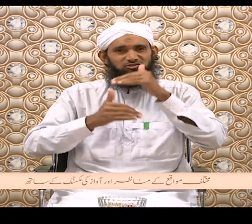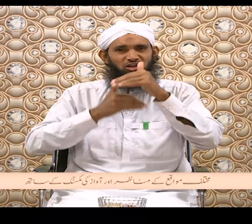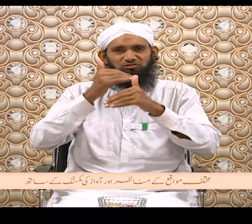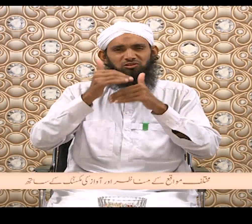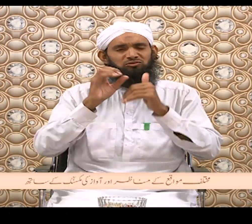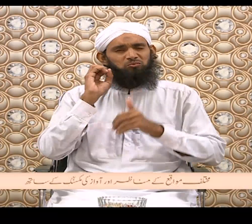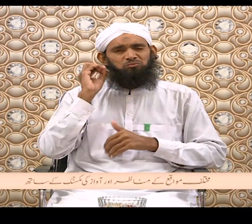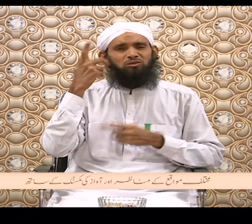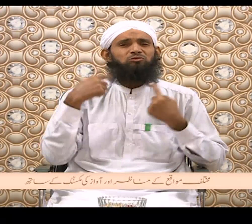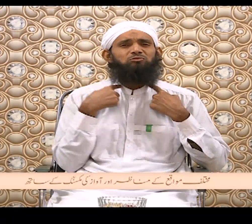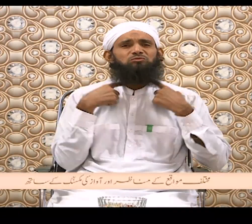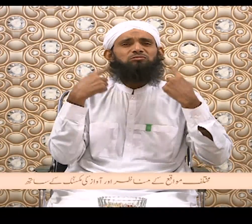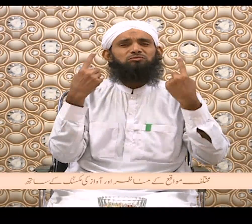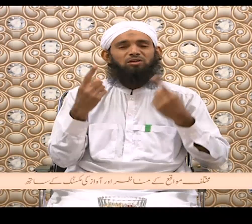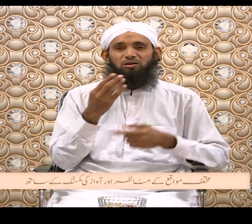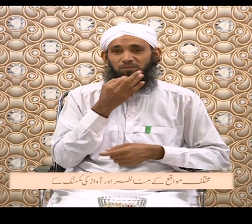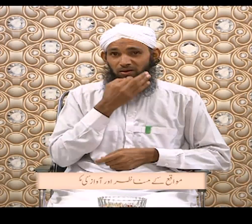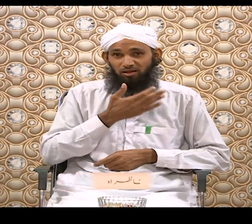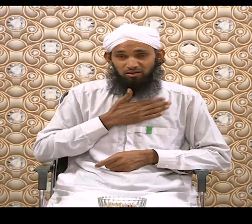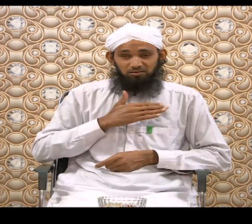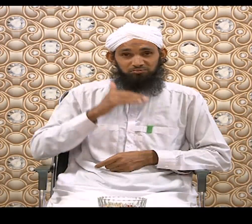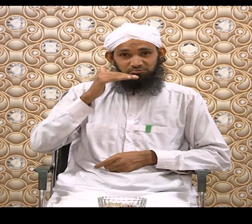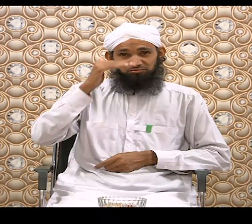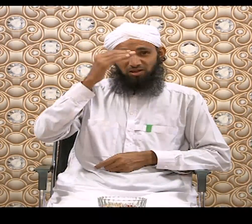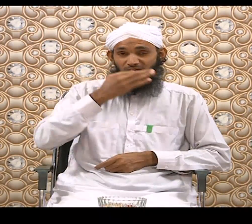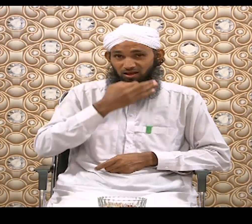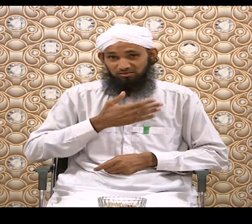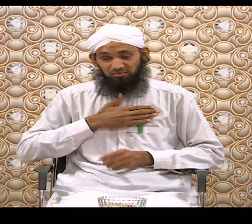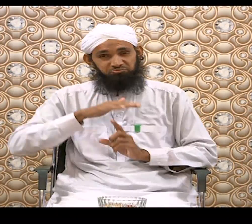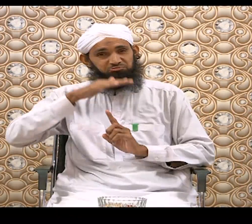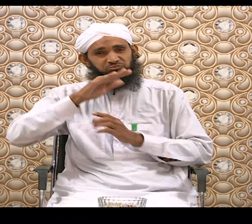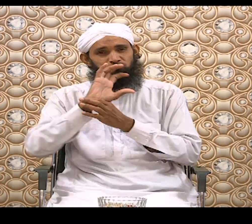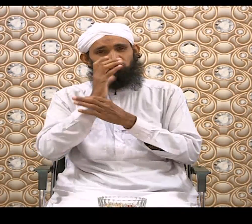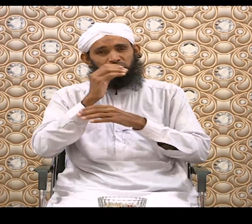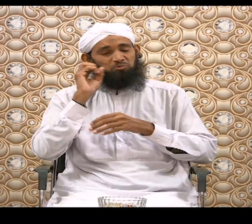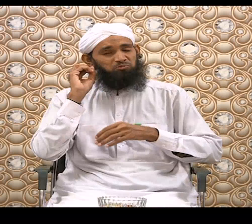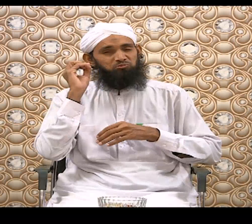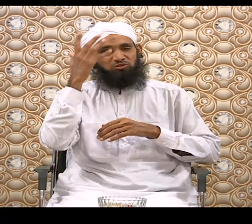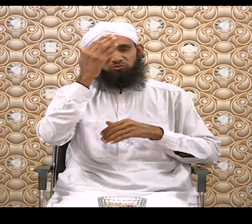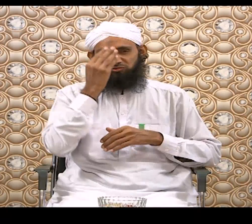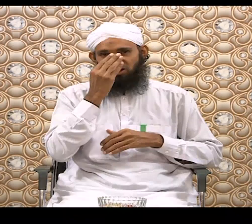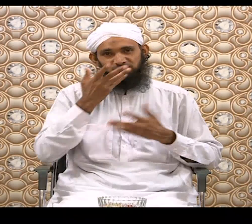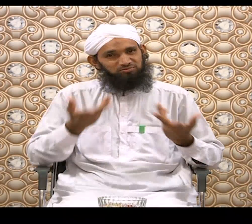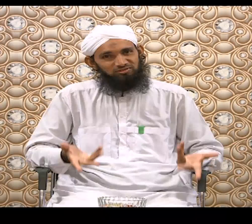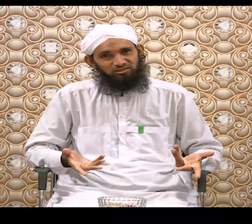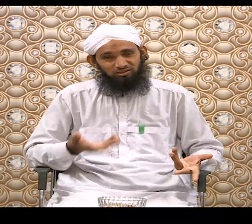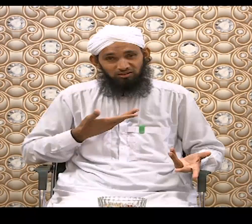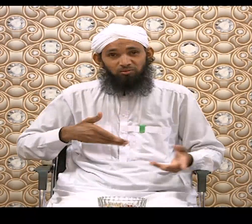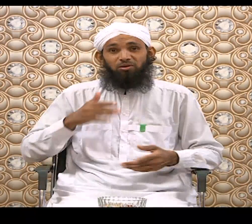ایسا آتا ہے کہ بڑوں کا عدب کرنے والے دنیا بھر میں معزز ہو جاتے ہیں ہمارے بڑوں میں ہمارے